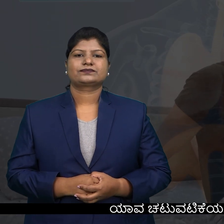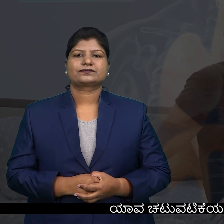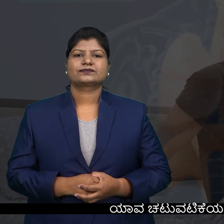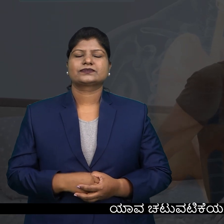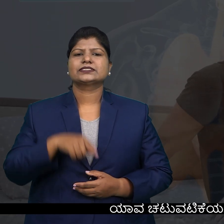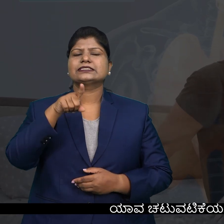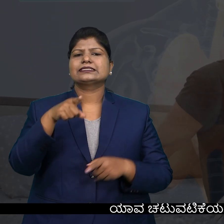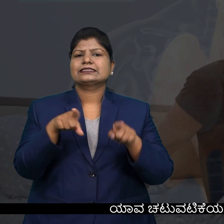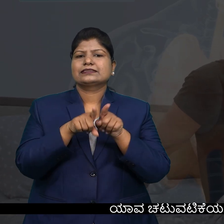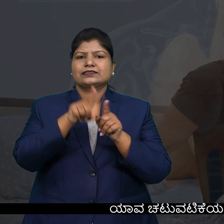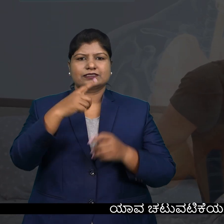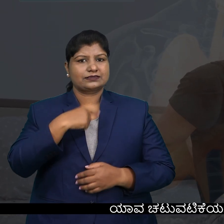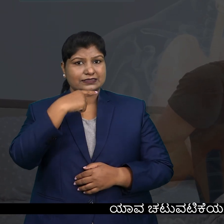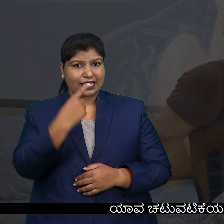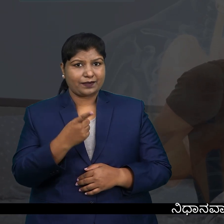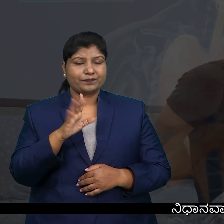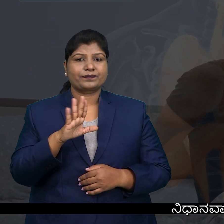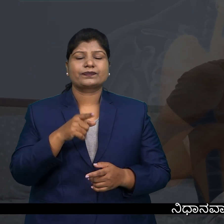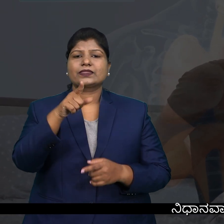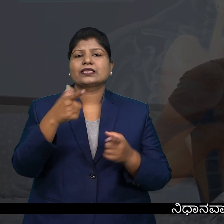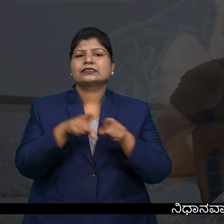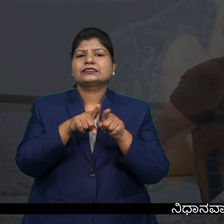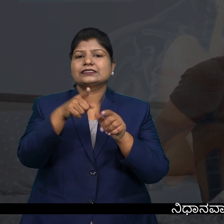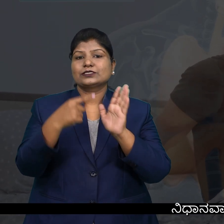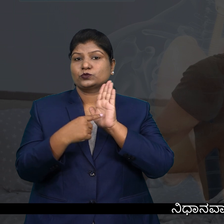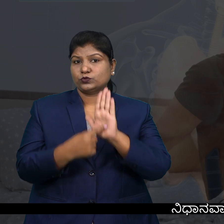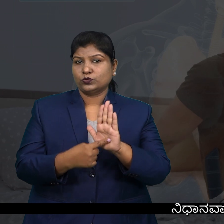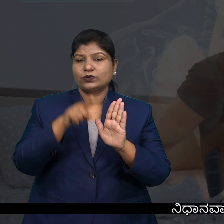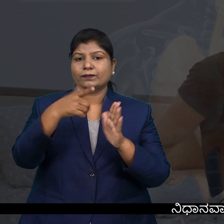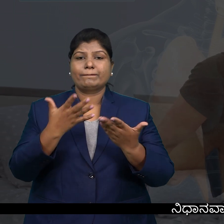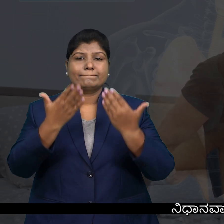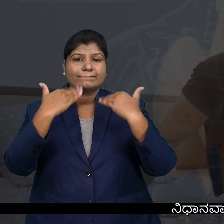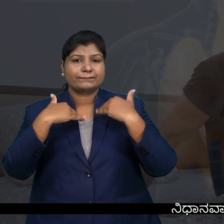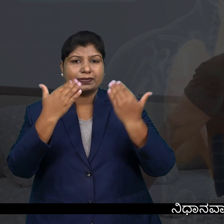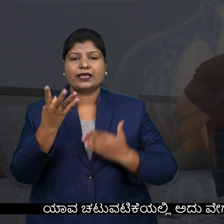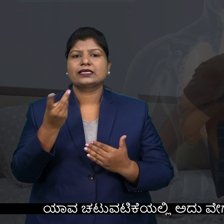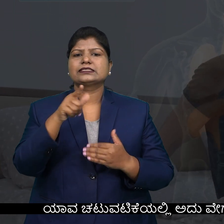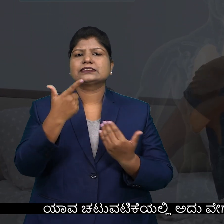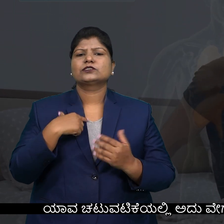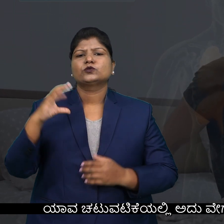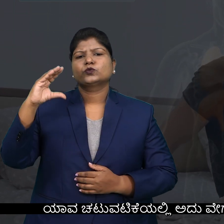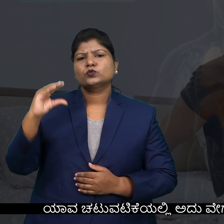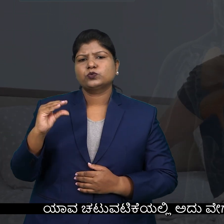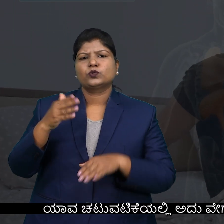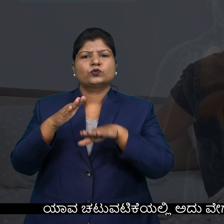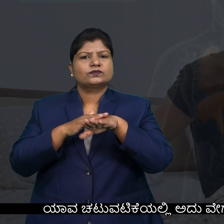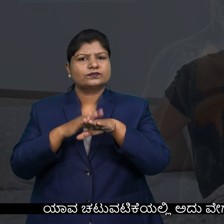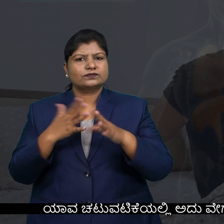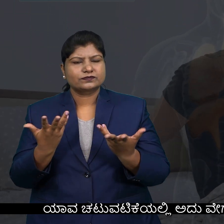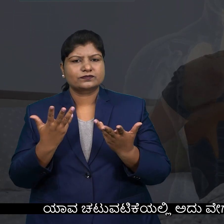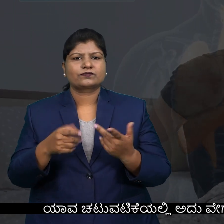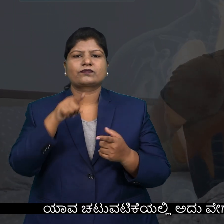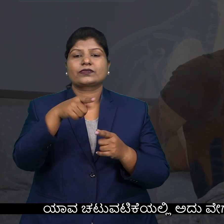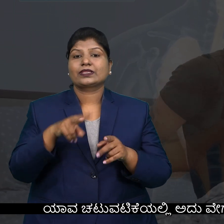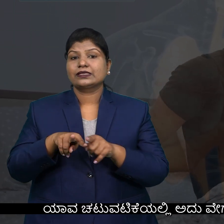ಯಾವ ಚಟುವಟಿಕೆಯಲ್ಲಿ ಉಸಿರಾಟದ ಪ್ರಮಾಣವು ನಿಧಾನವಾಗಿರುತ್ತದೆ ಮತ್ತು ಯಾವ ಚಟುವಟಿಕೆಯಲ್ಲಿ ಅದು